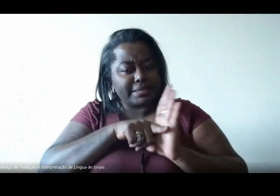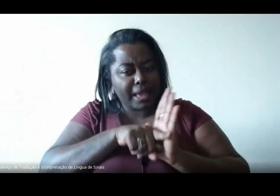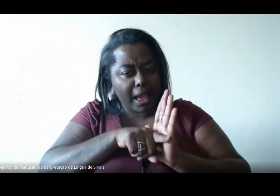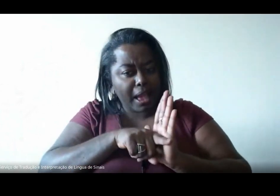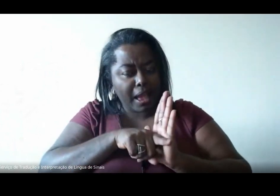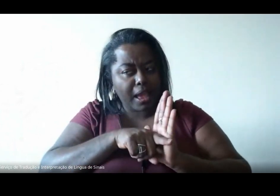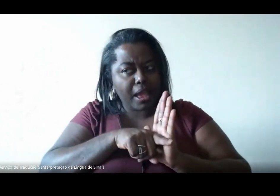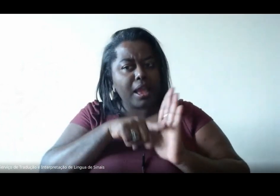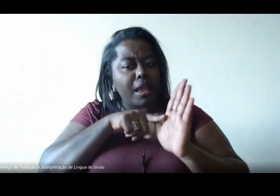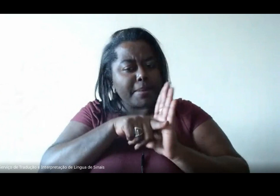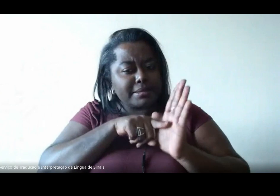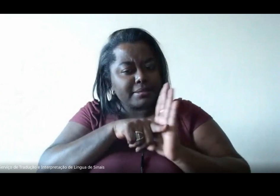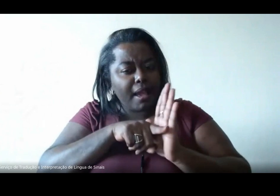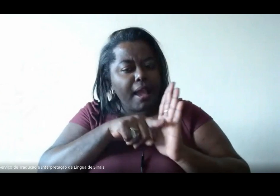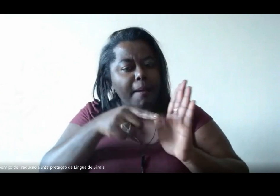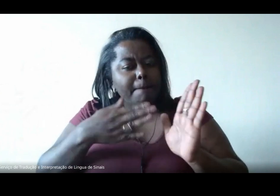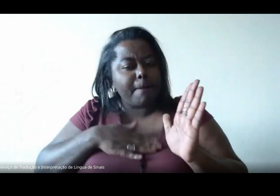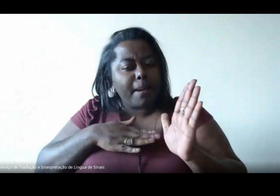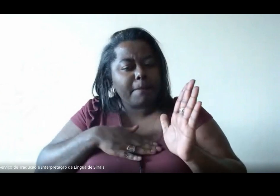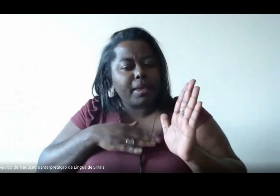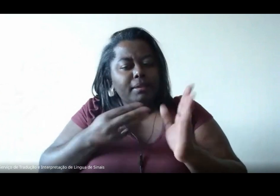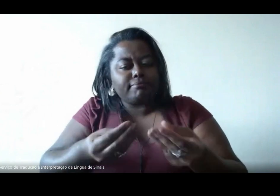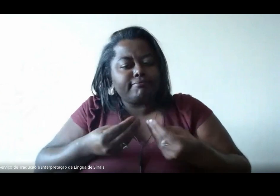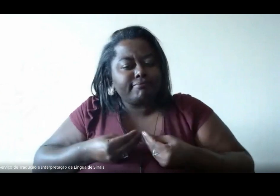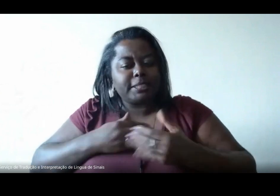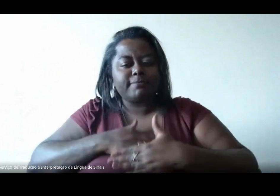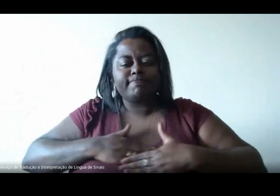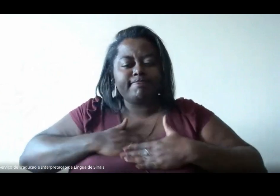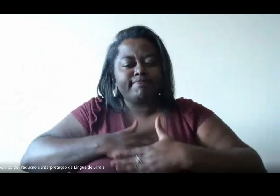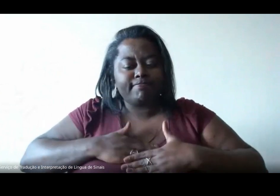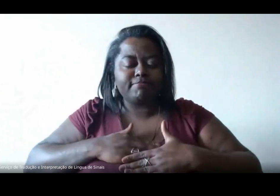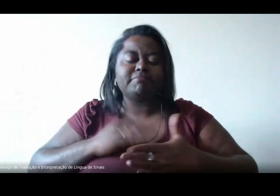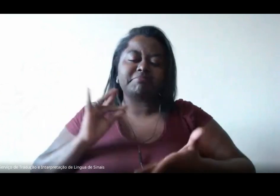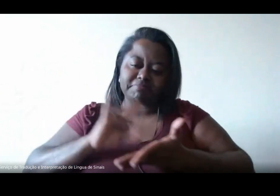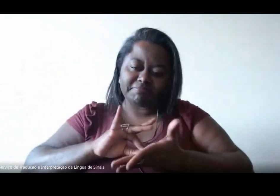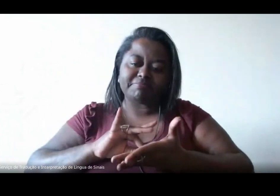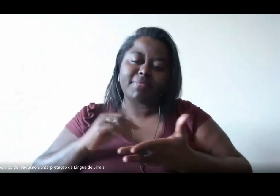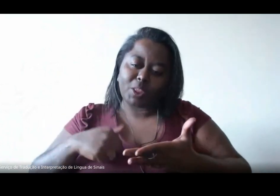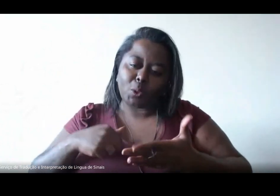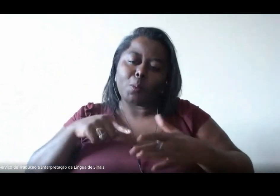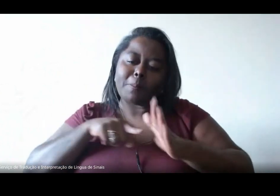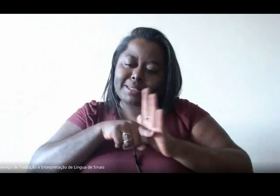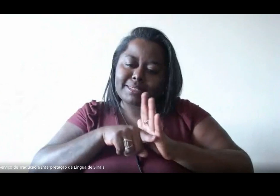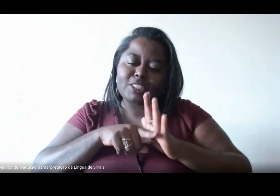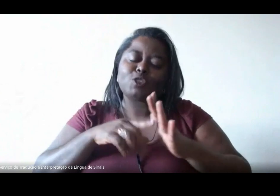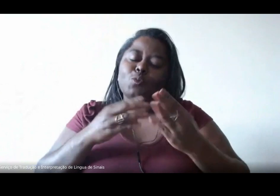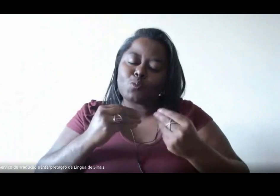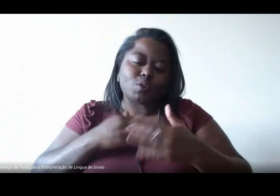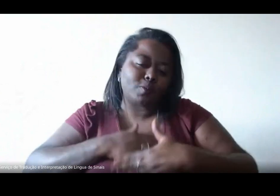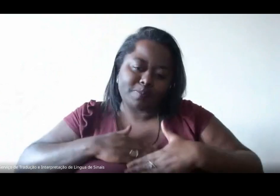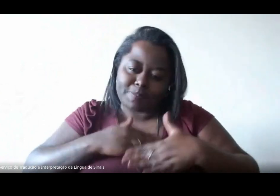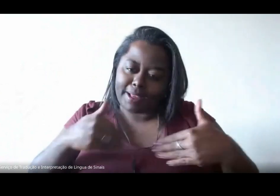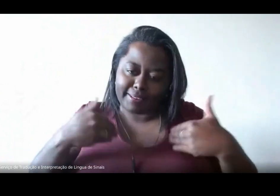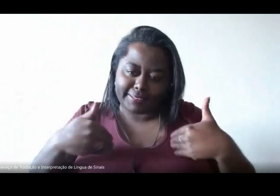fez com que o ato de pesquisar se tornasse, para mim, um objeto prazeroso. É realmente com prazer e com alegria que eu